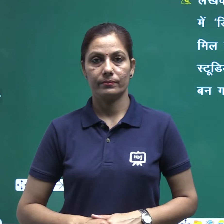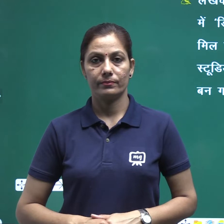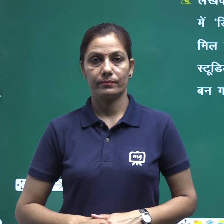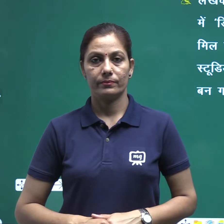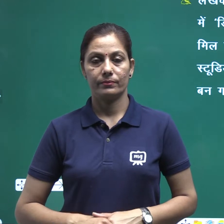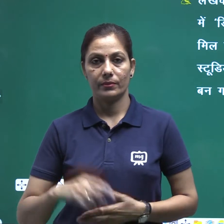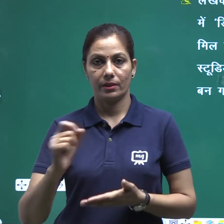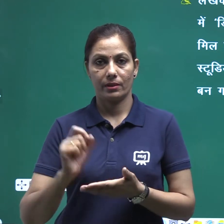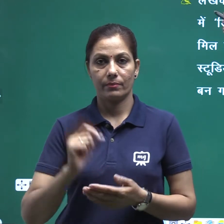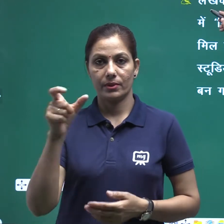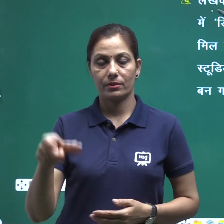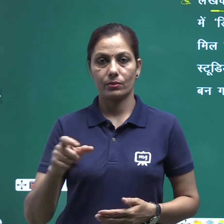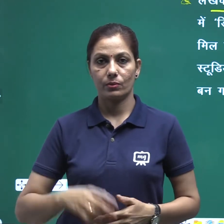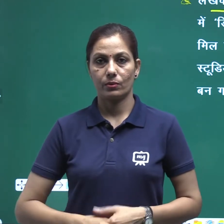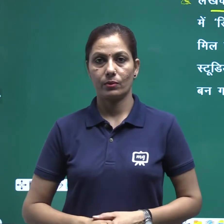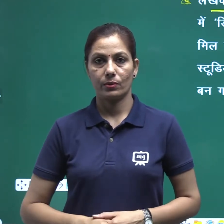लेखक को